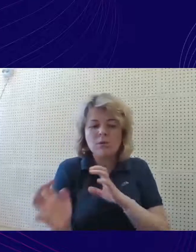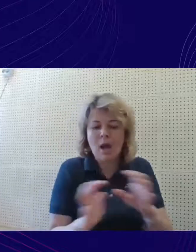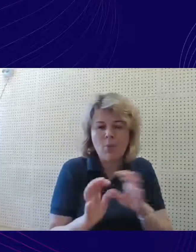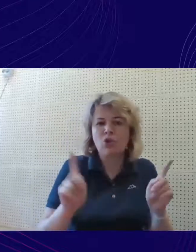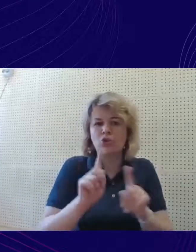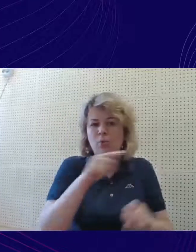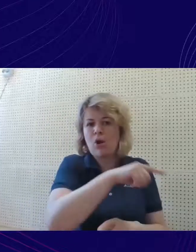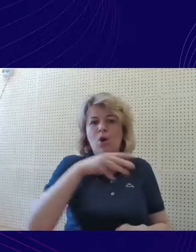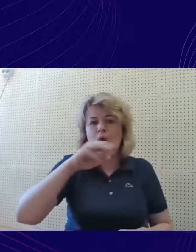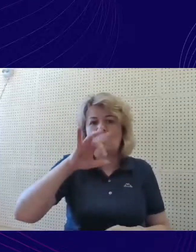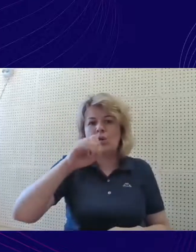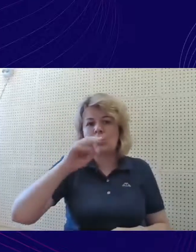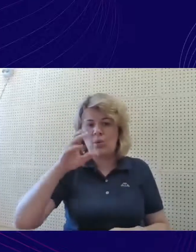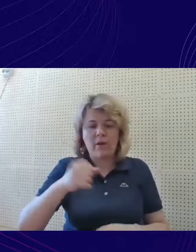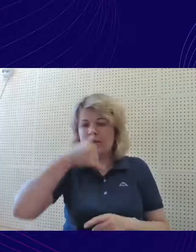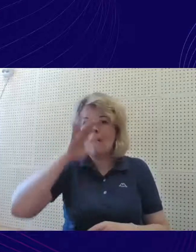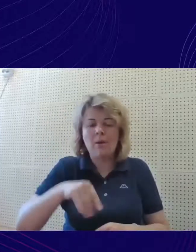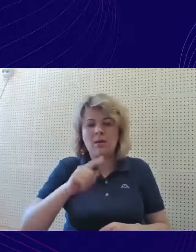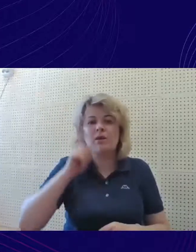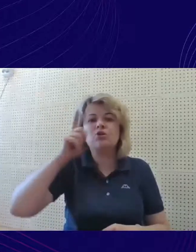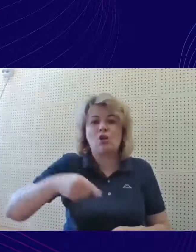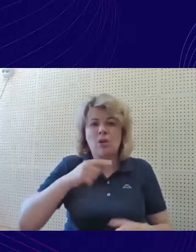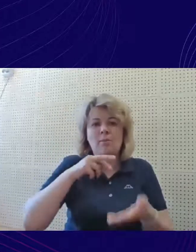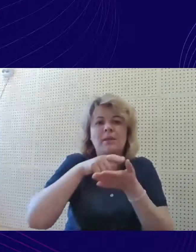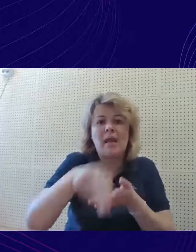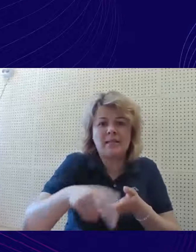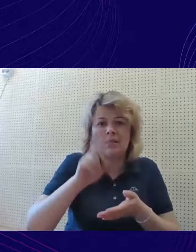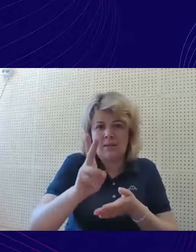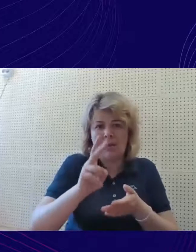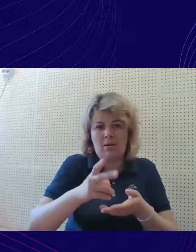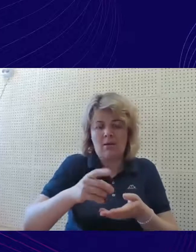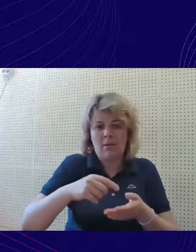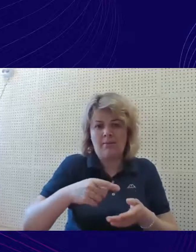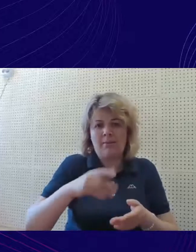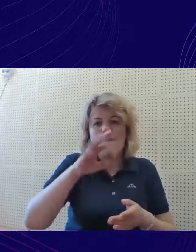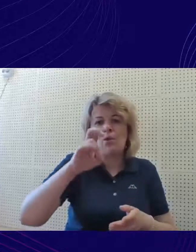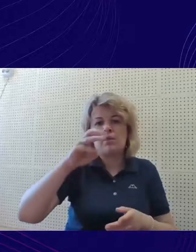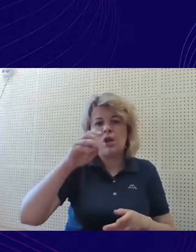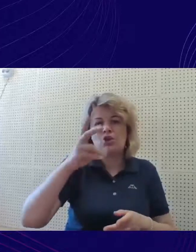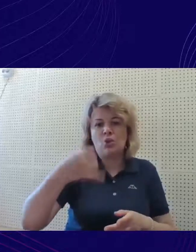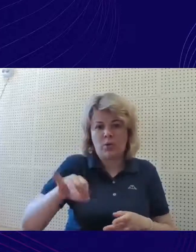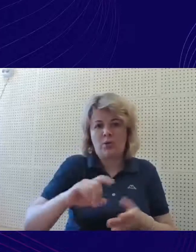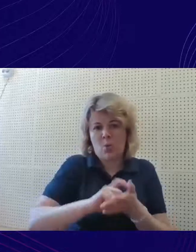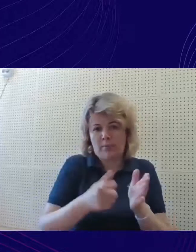где монтировался ее фильм. Фильм существует с фамилией Иван Сидоров.